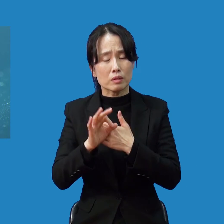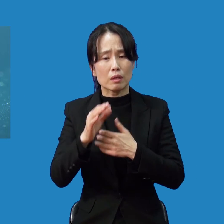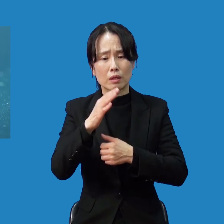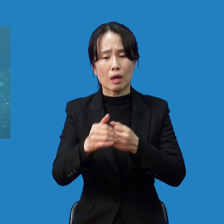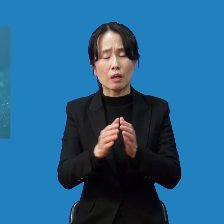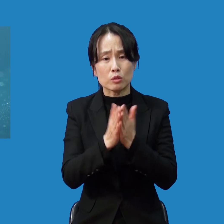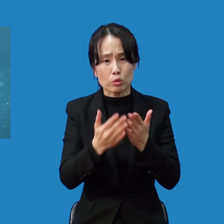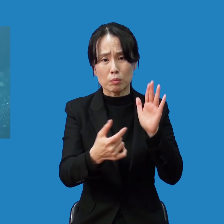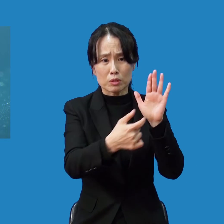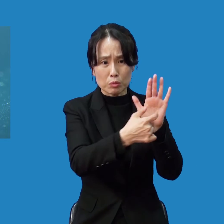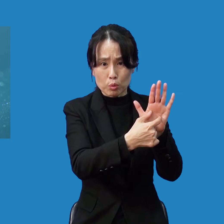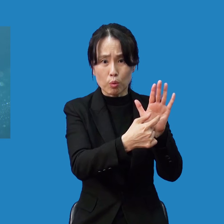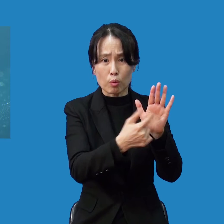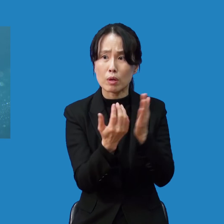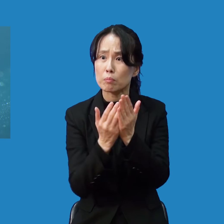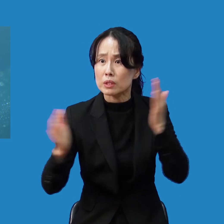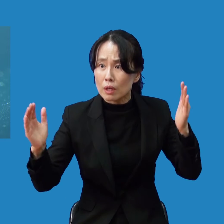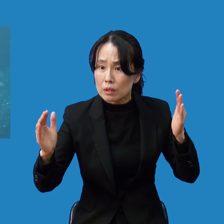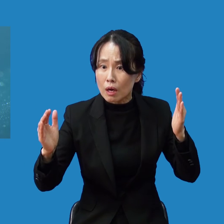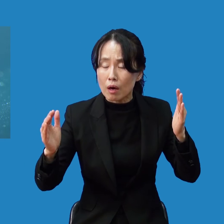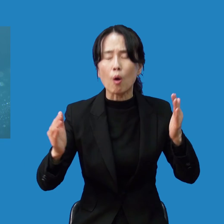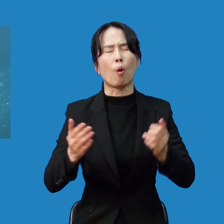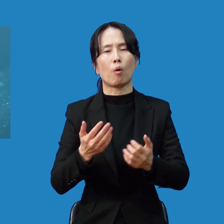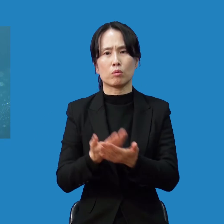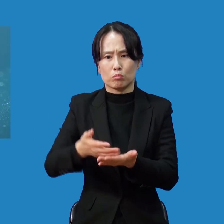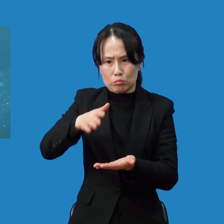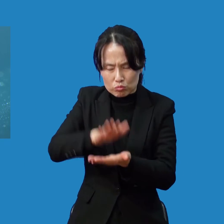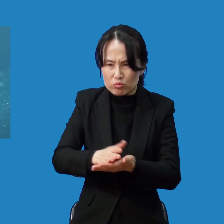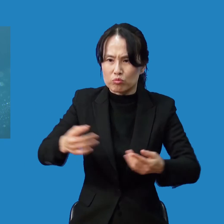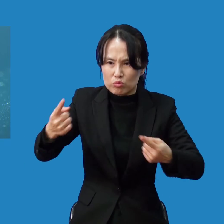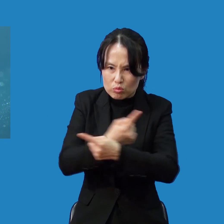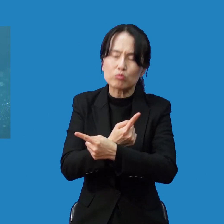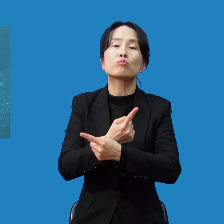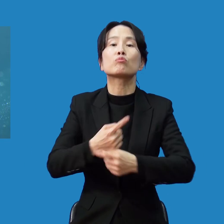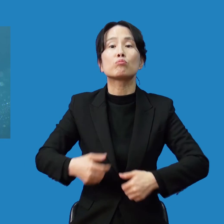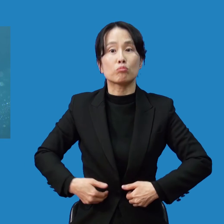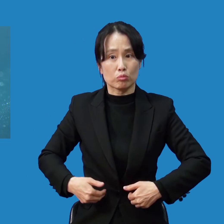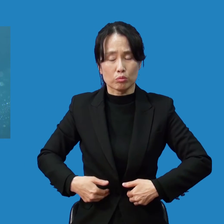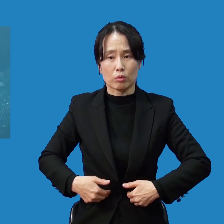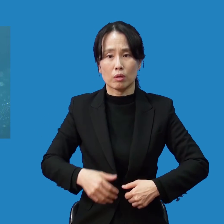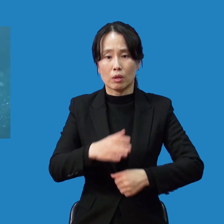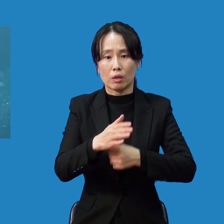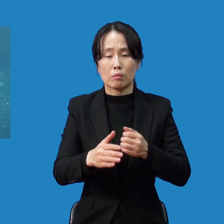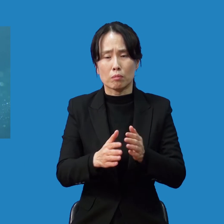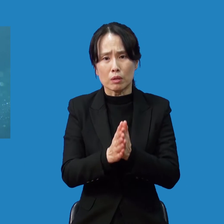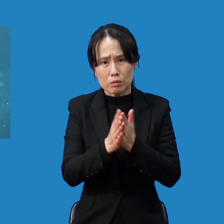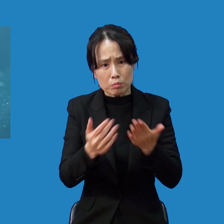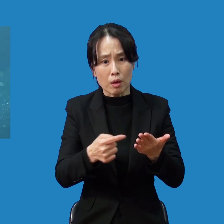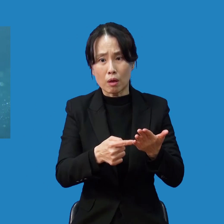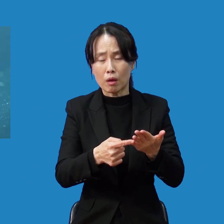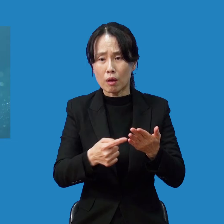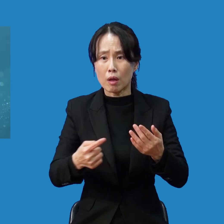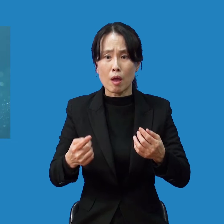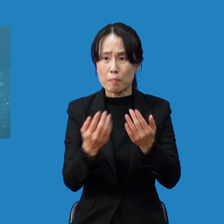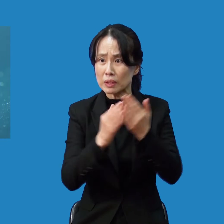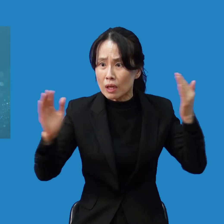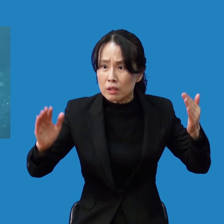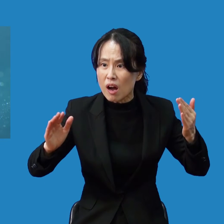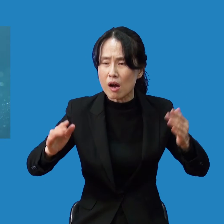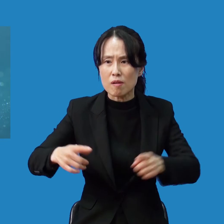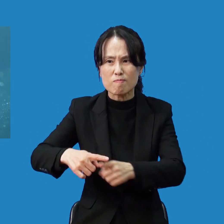우리가 기어코 개혁을 하고 고쳐야죠. 말씀에 어긋나는 비진리라면 목숨을 걸고